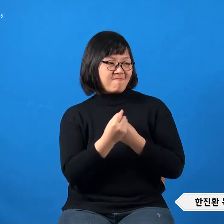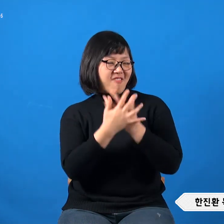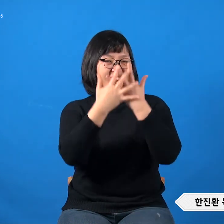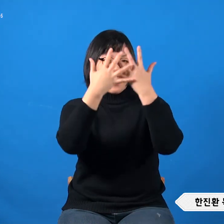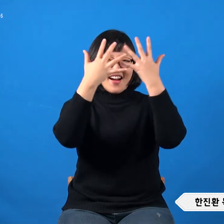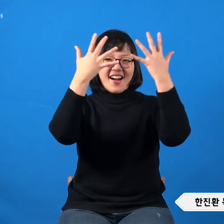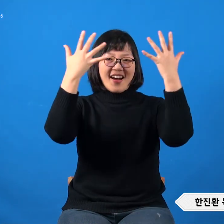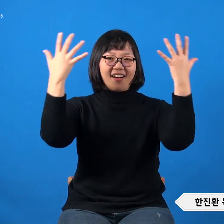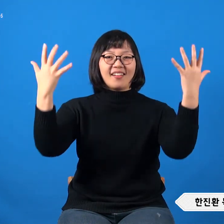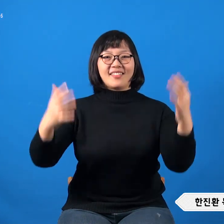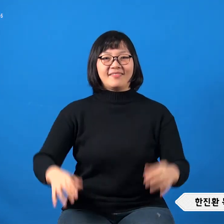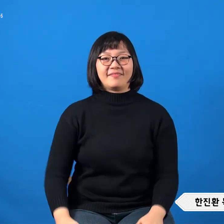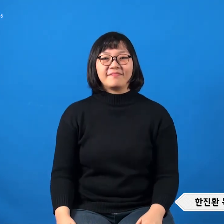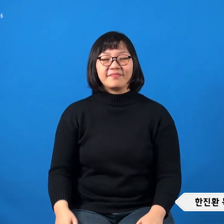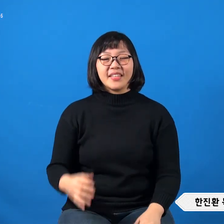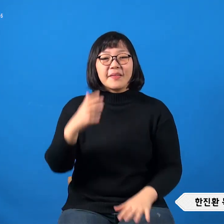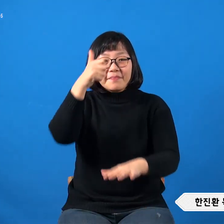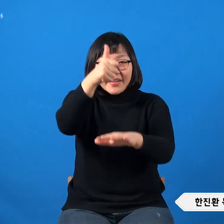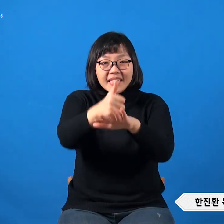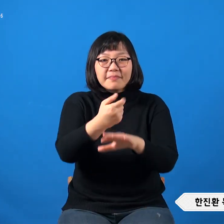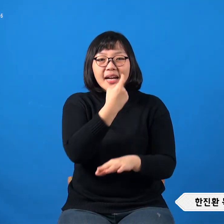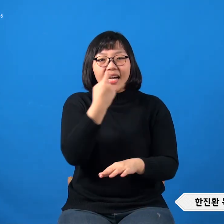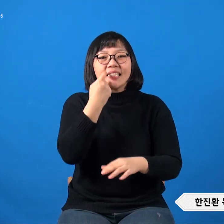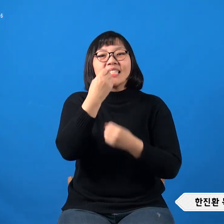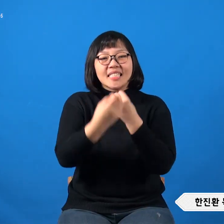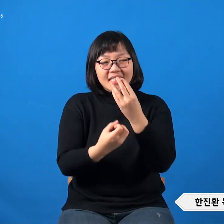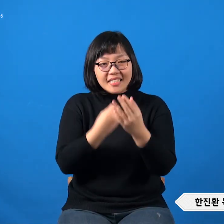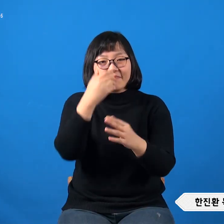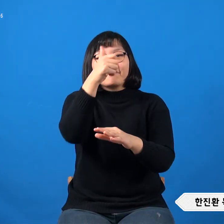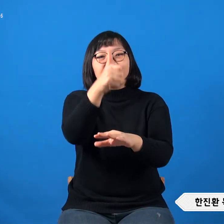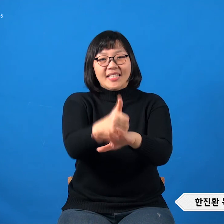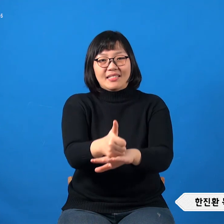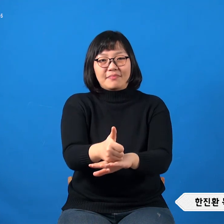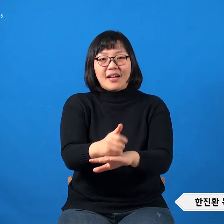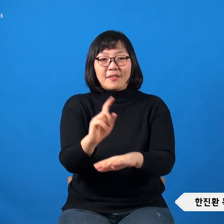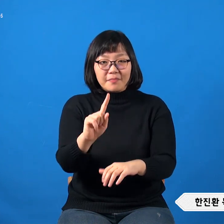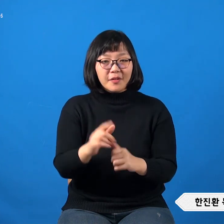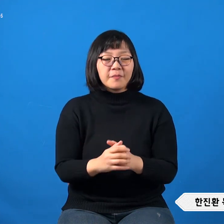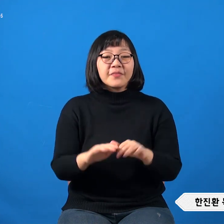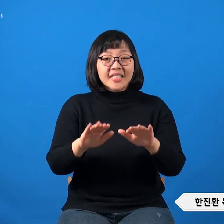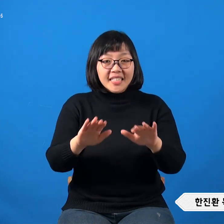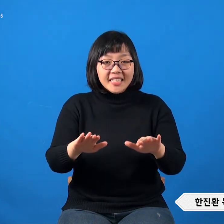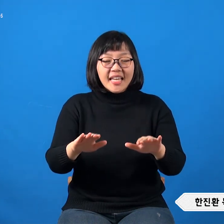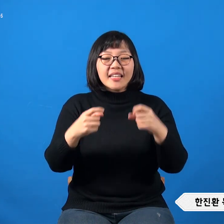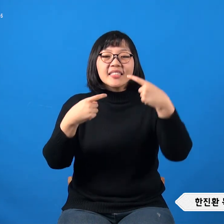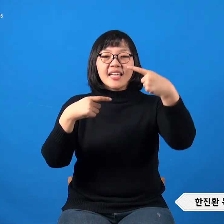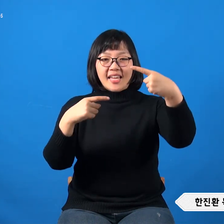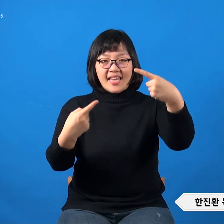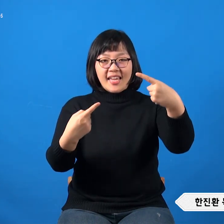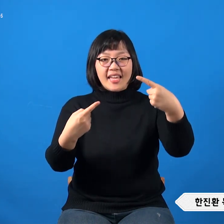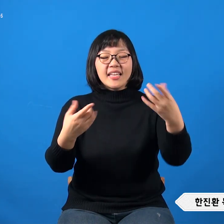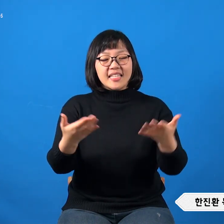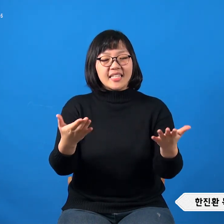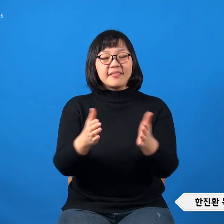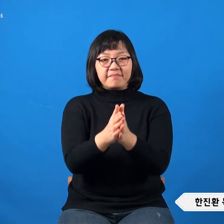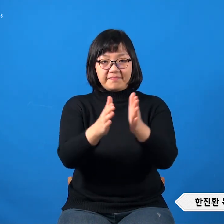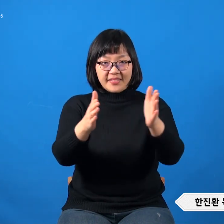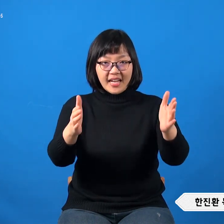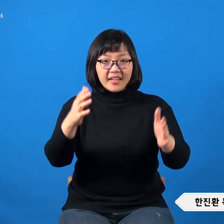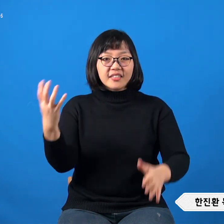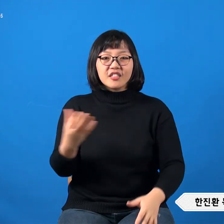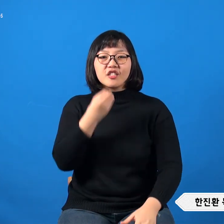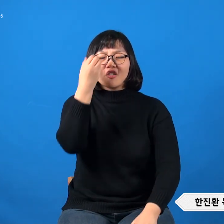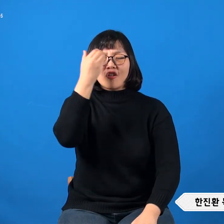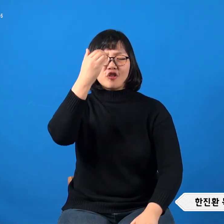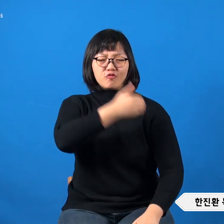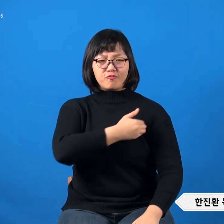간증 제일 마지막을 이렇게 끝을 맺었습니다. 이제 새해 전반기 사역을 시작하면서 다시 성령 충만해진